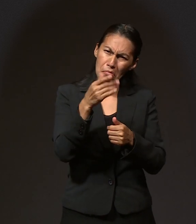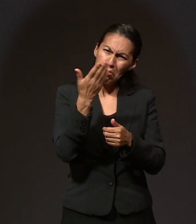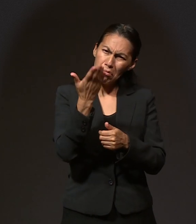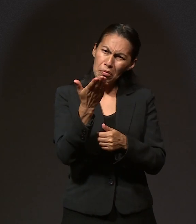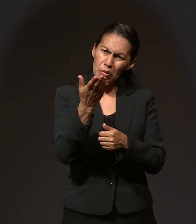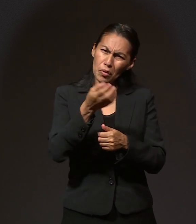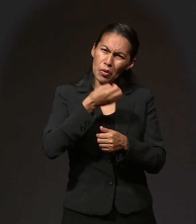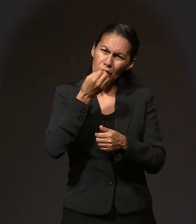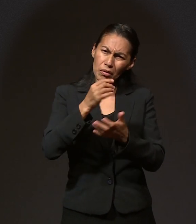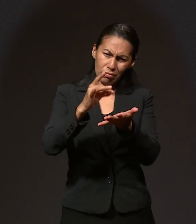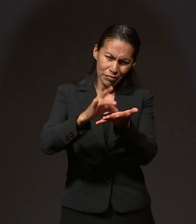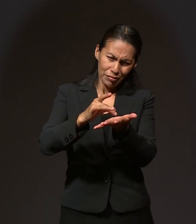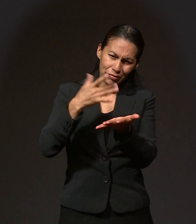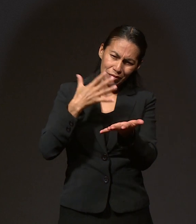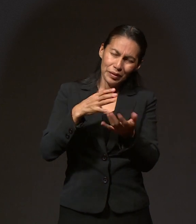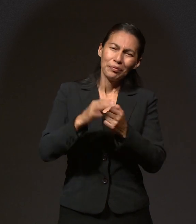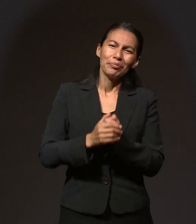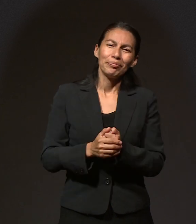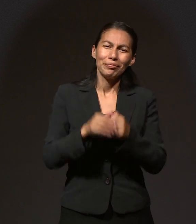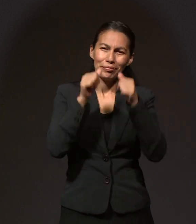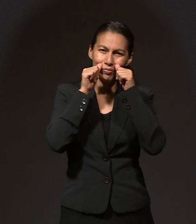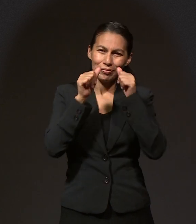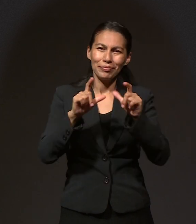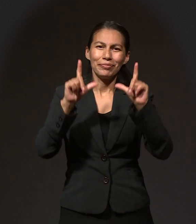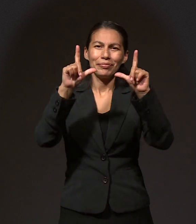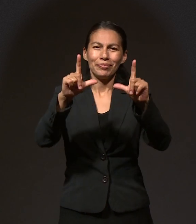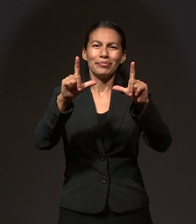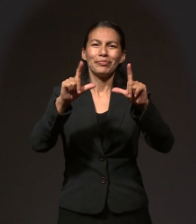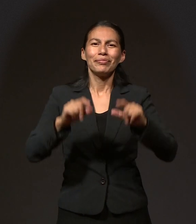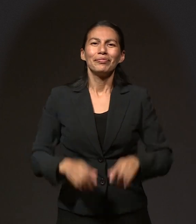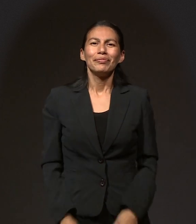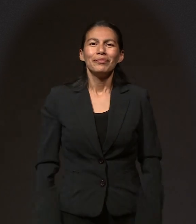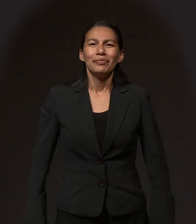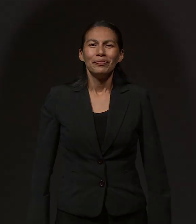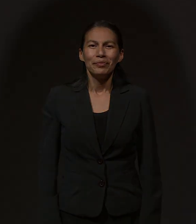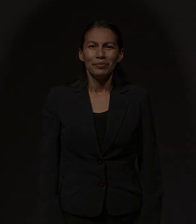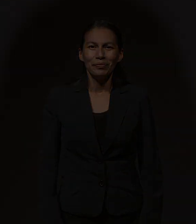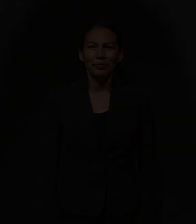y también sus agradecimientos escuchemos